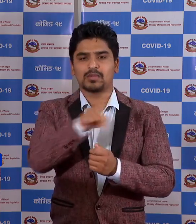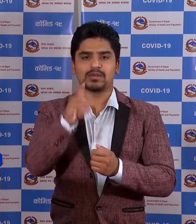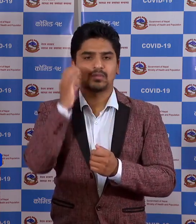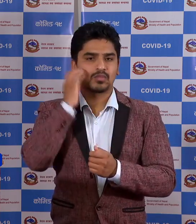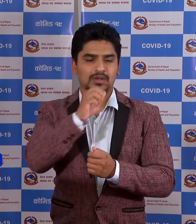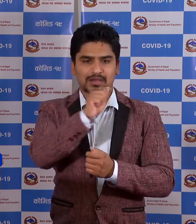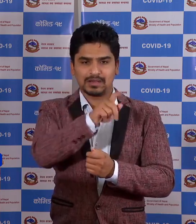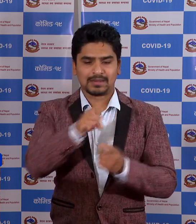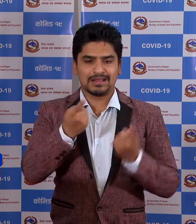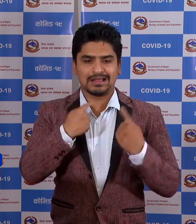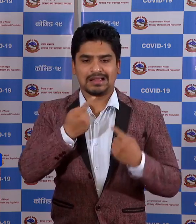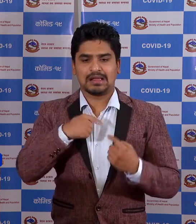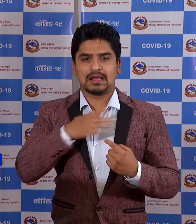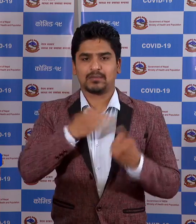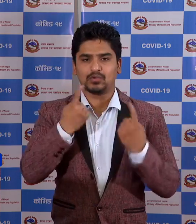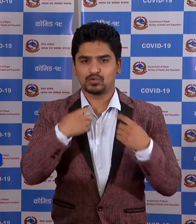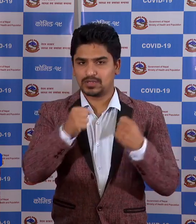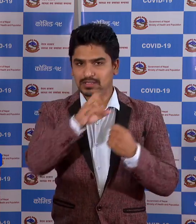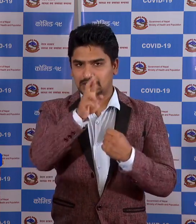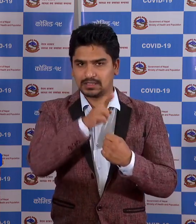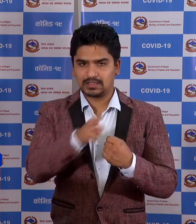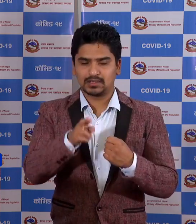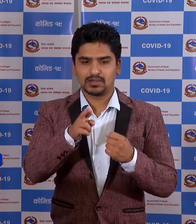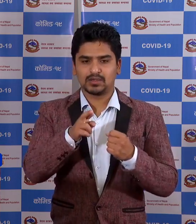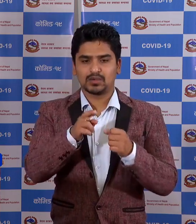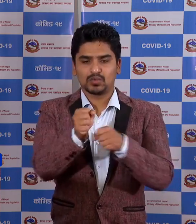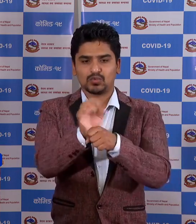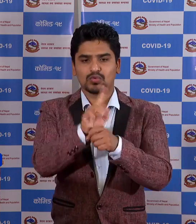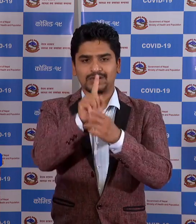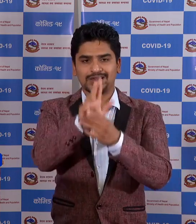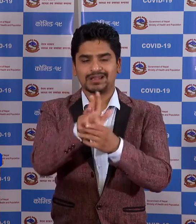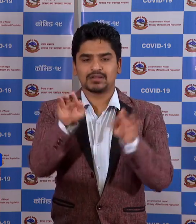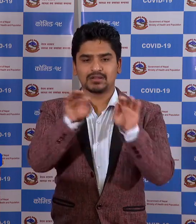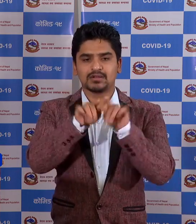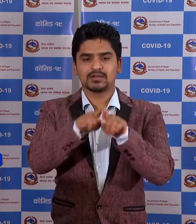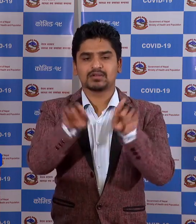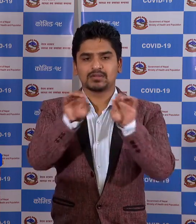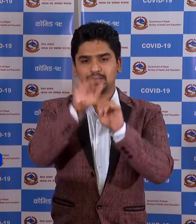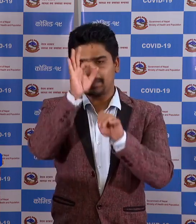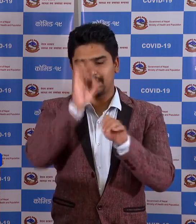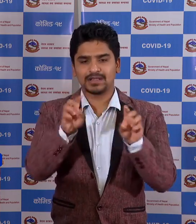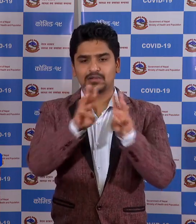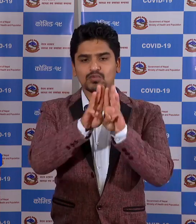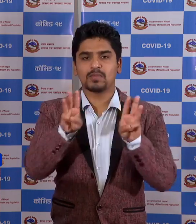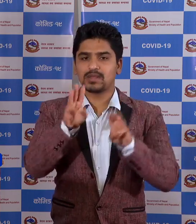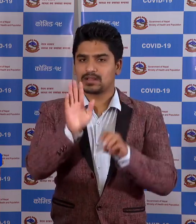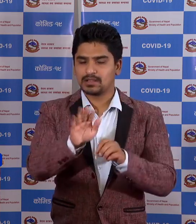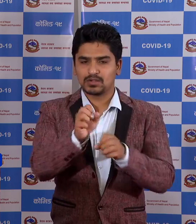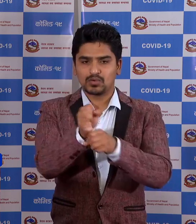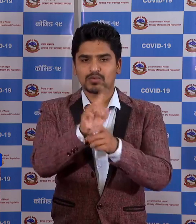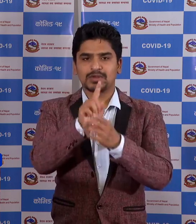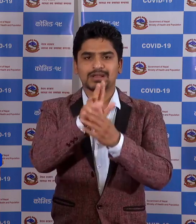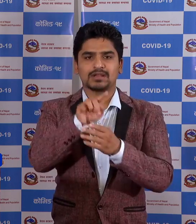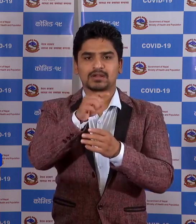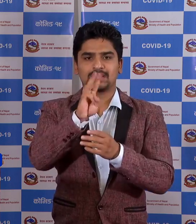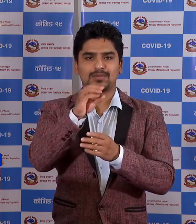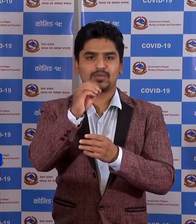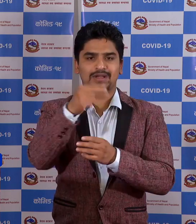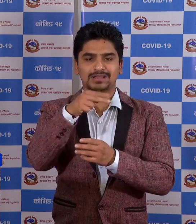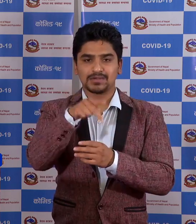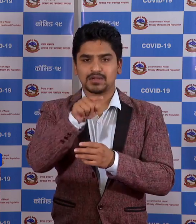मोबाइल एप्लिकेसन हाम्रो स्वास्थ्य र हाम्रो कोभिड-19 सँग सम्बन्धित विशेष वेब पेज छ,